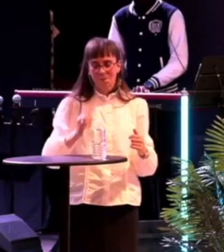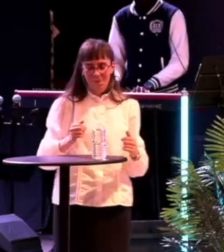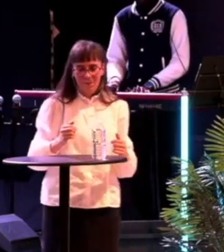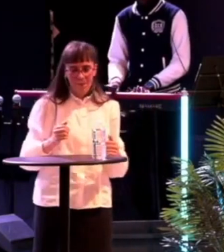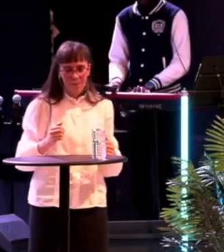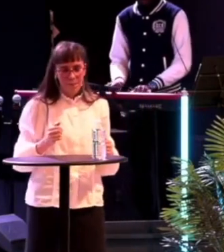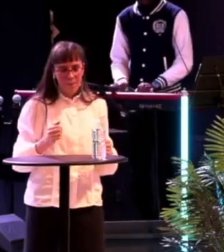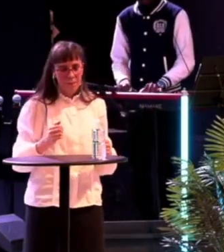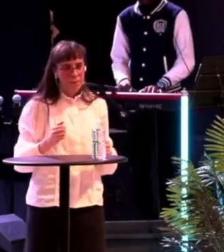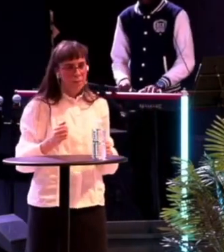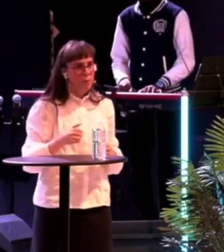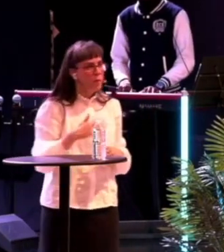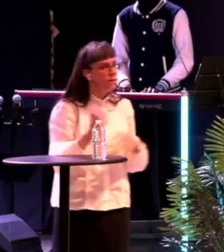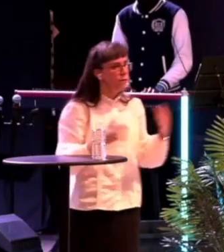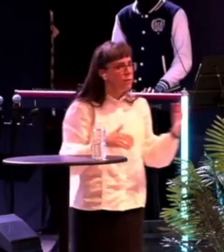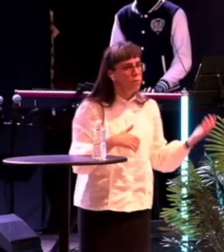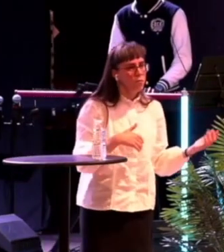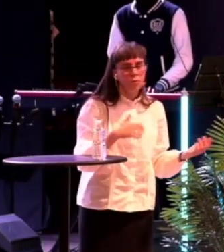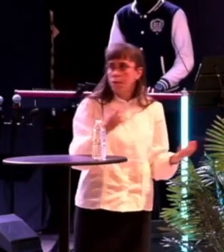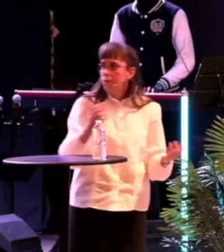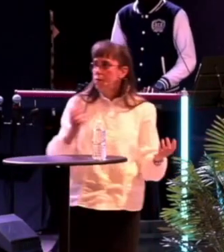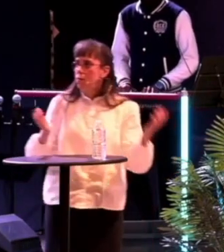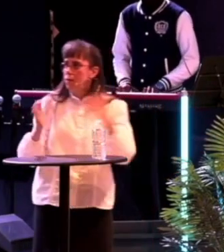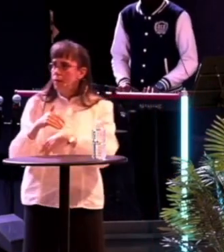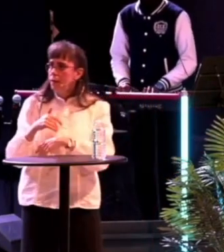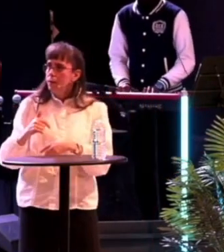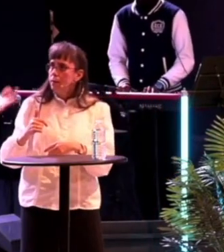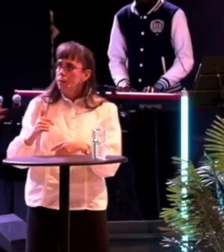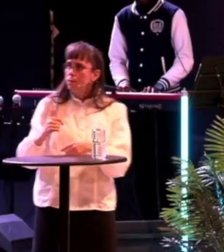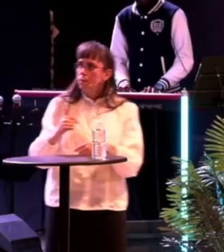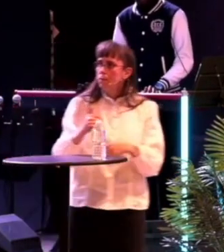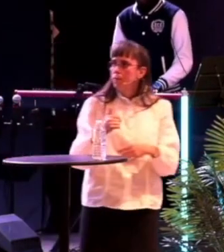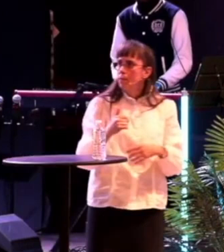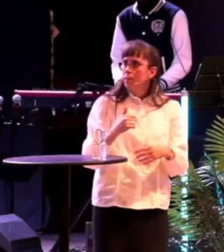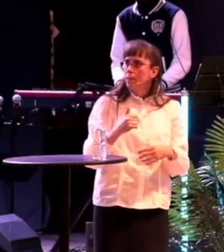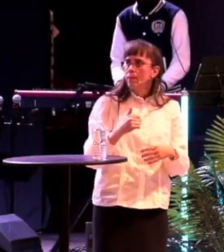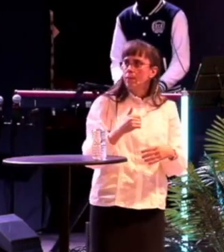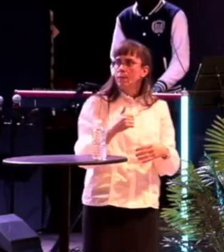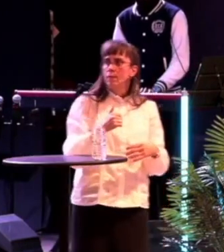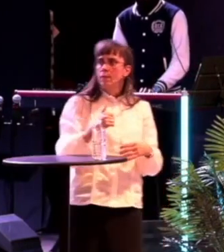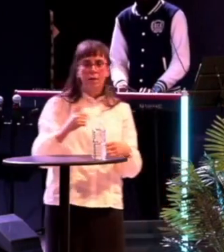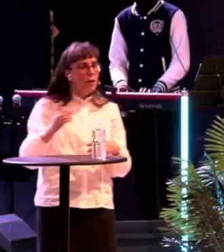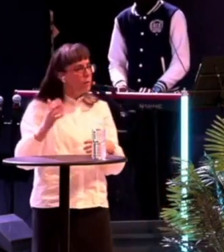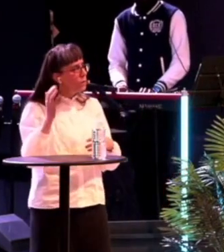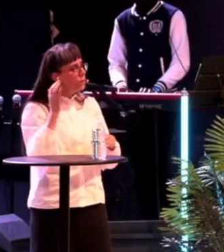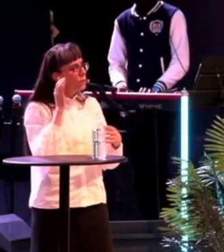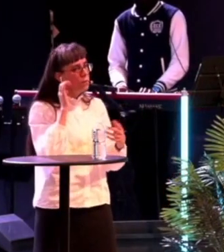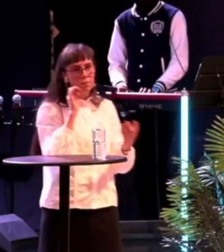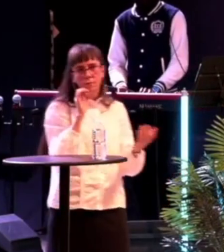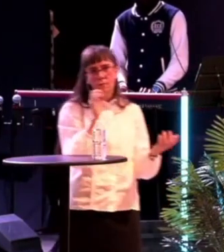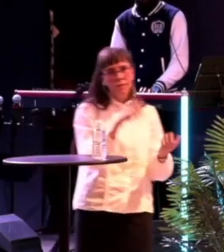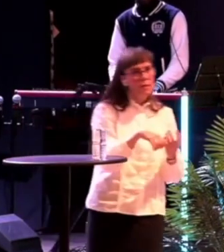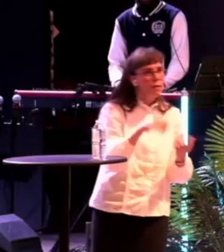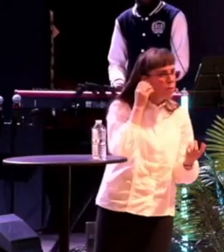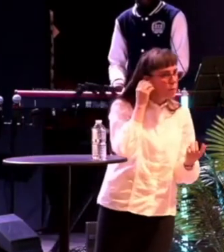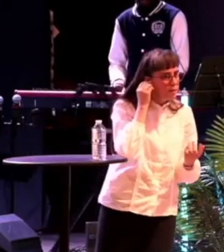bête. Le faux prophète régneront déjà. False prophet already dead. Le signe de la bête aura déjà été marqué aux gens. And, sur les